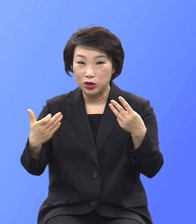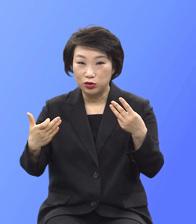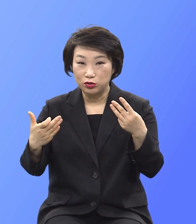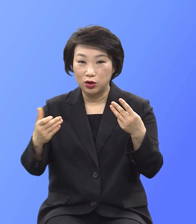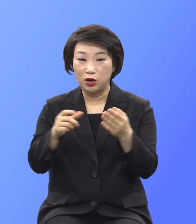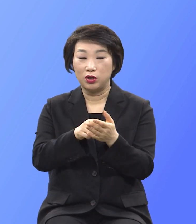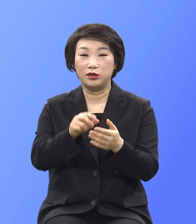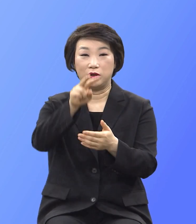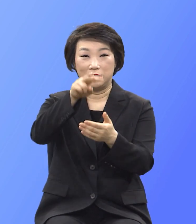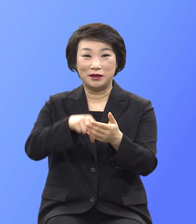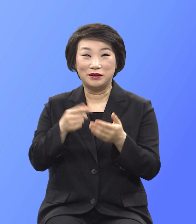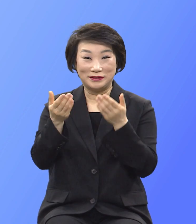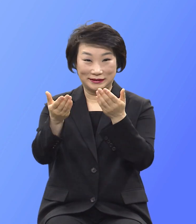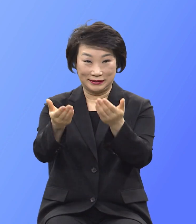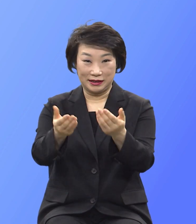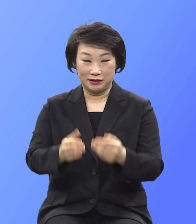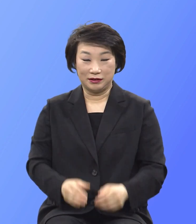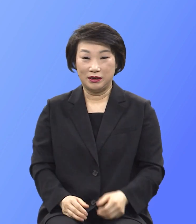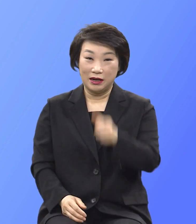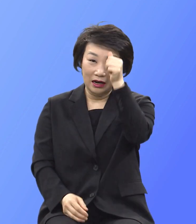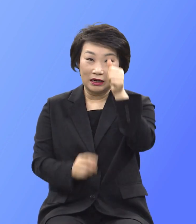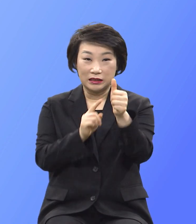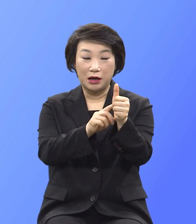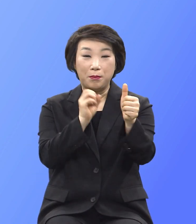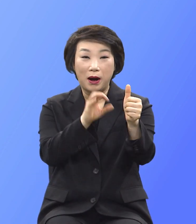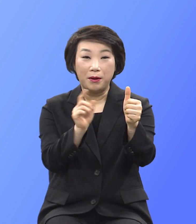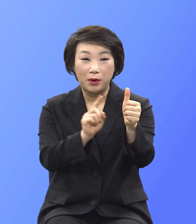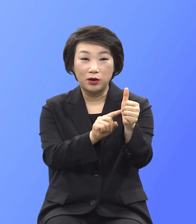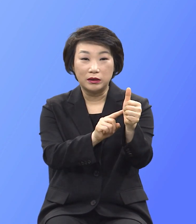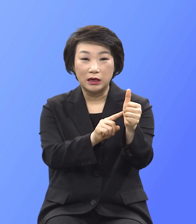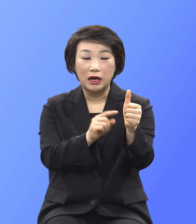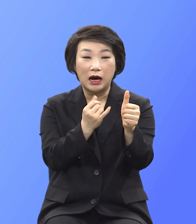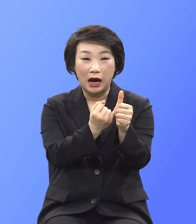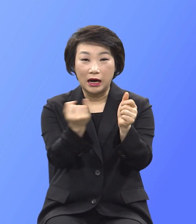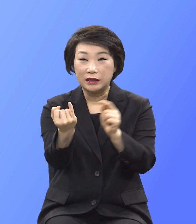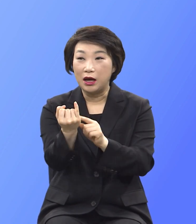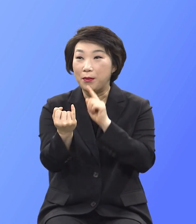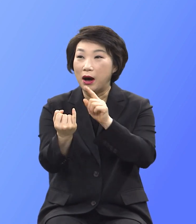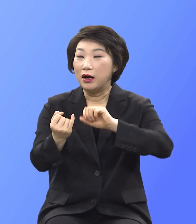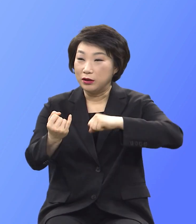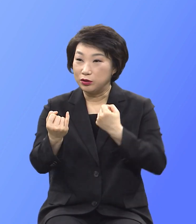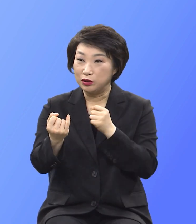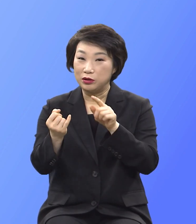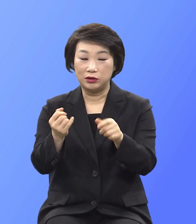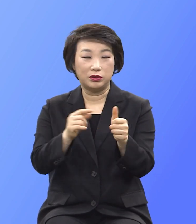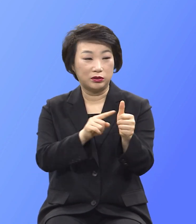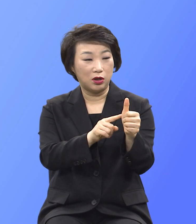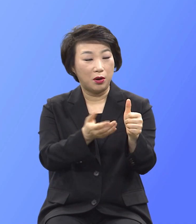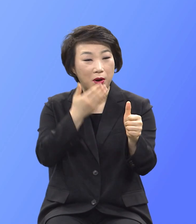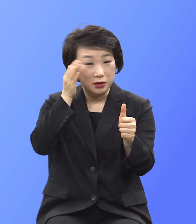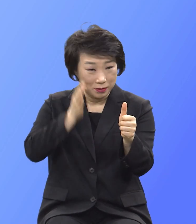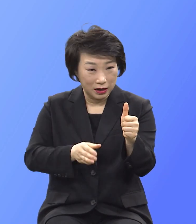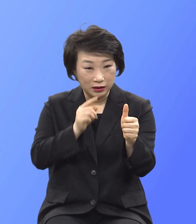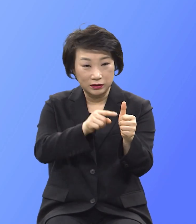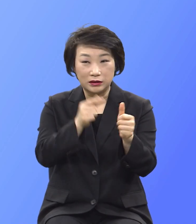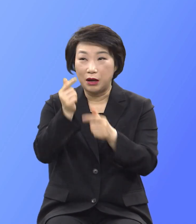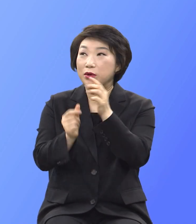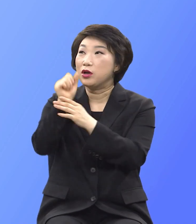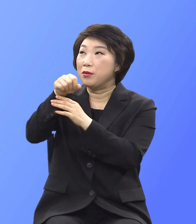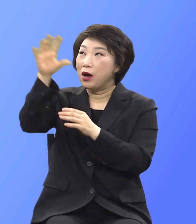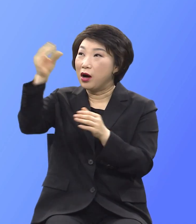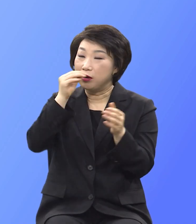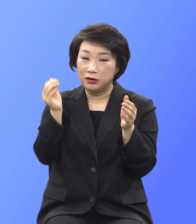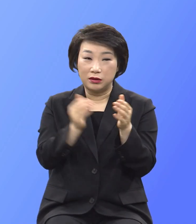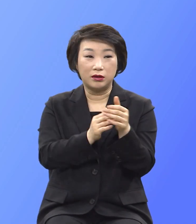19절에 읽어보세요. 아담에게 이르시되 네가 네 아내의 말을 듣고 내가 너더러 먹지 말라 나무